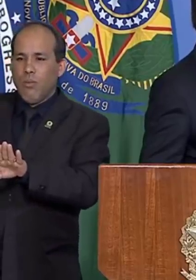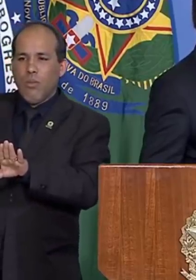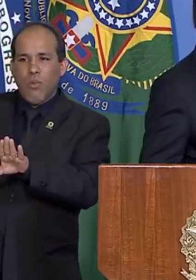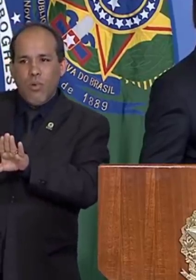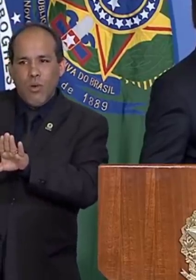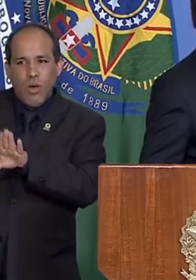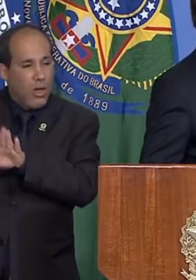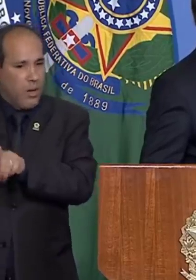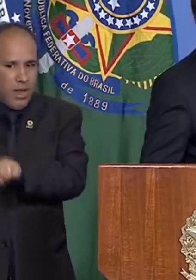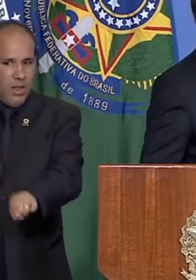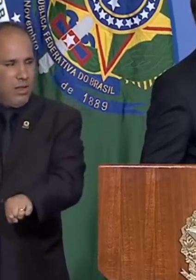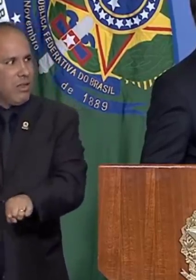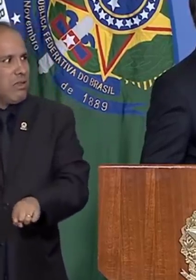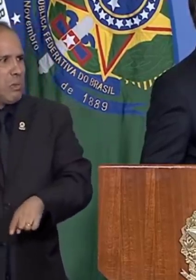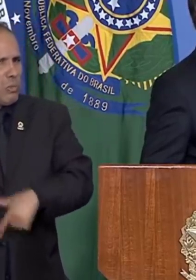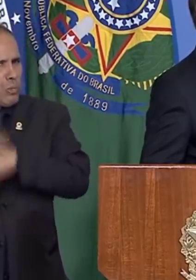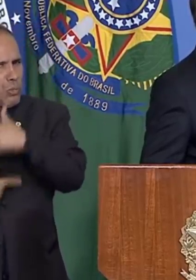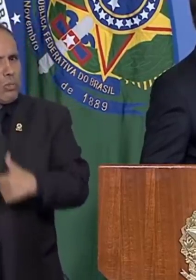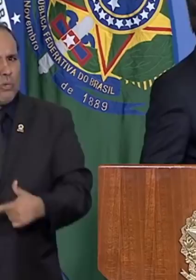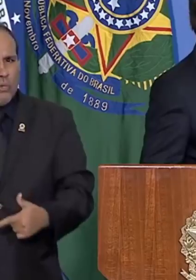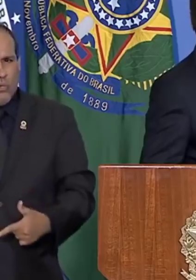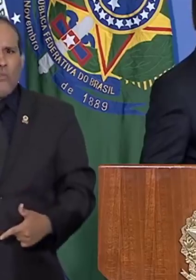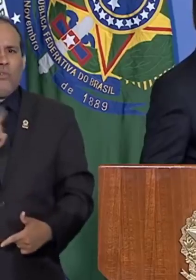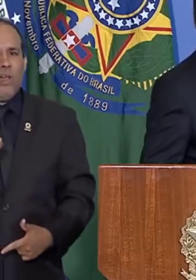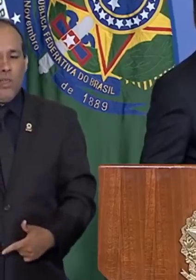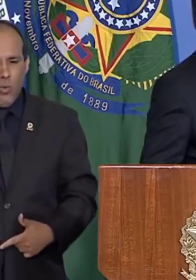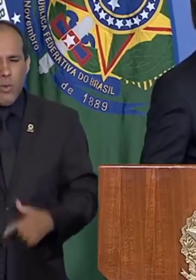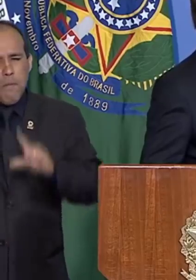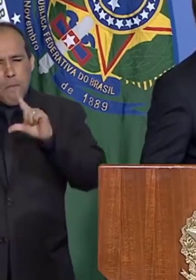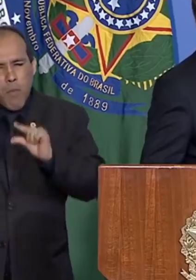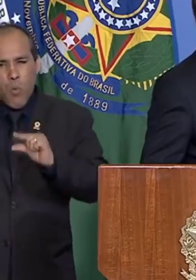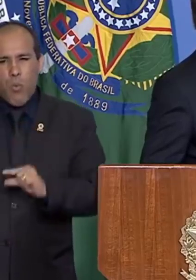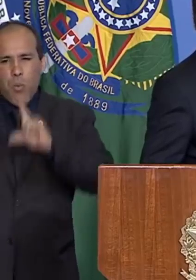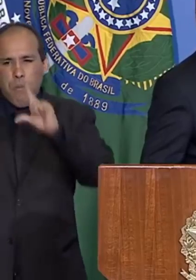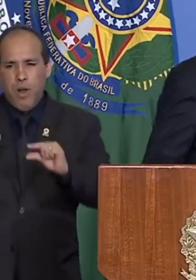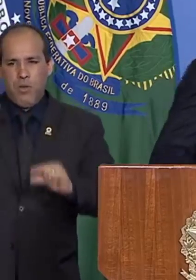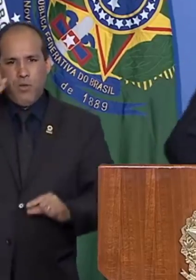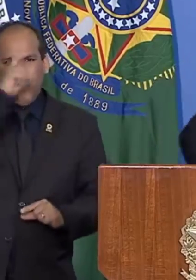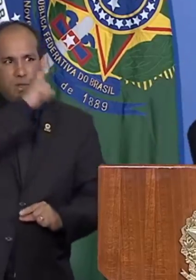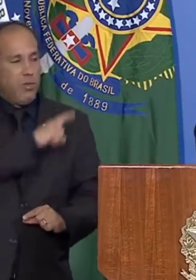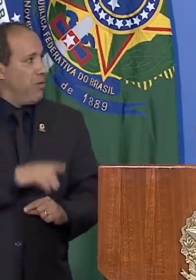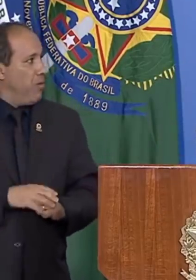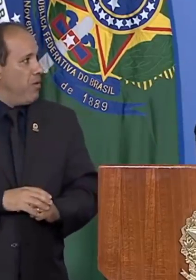foi fácil. Hoje, pouco menos difícil, mas